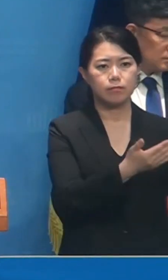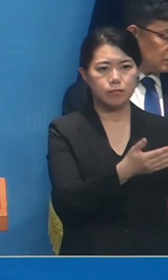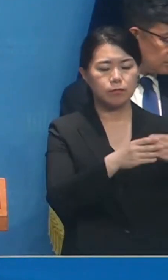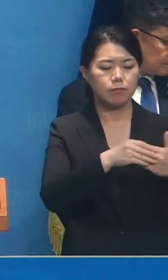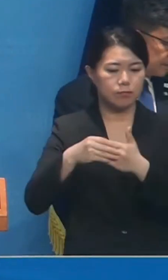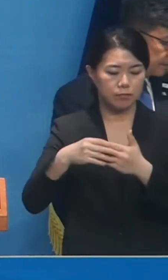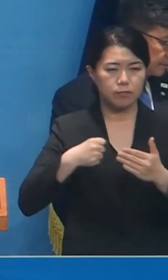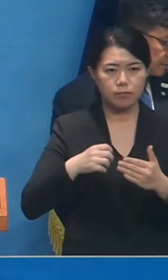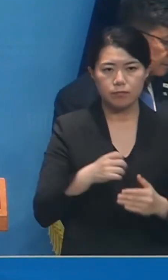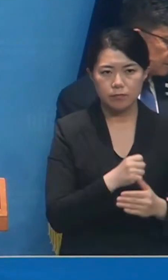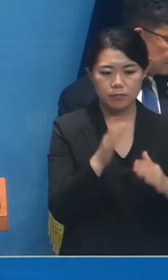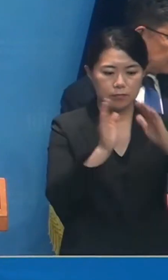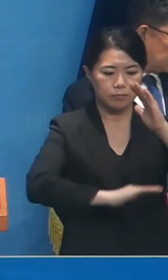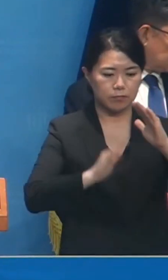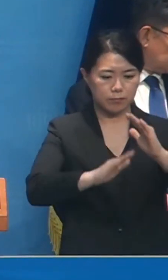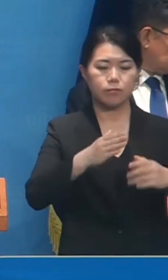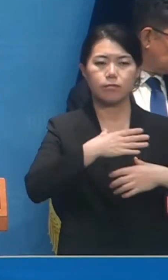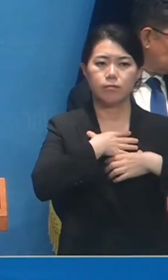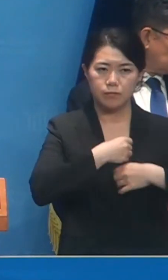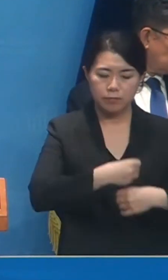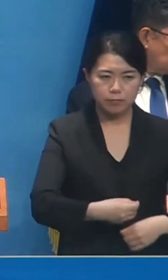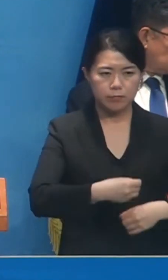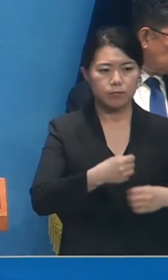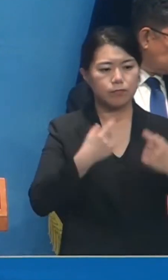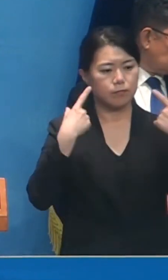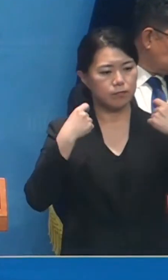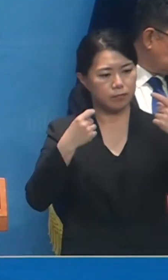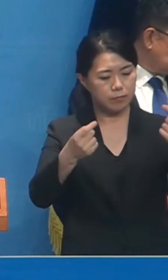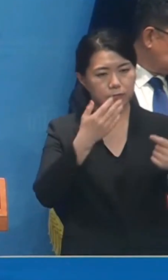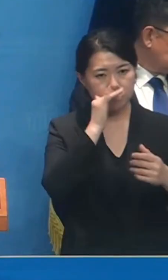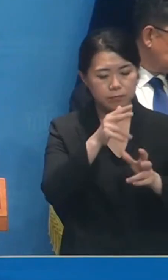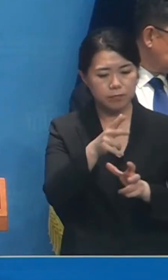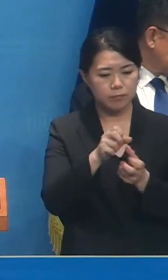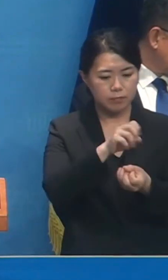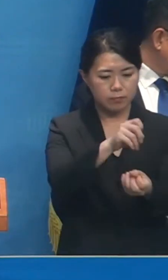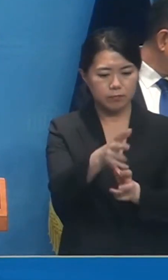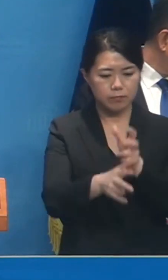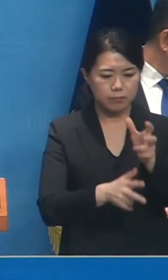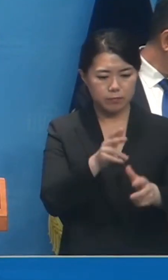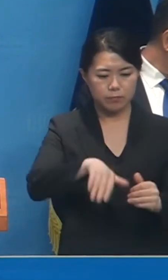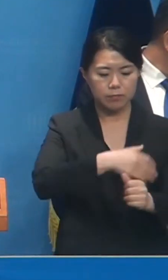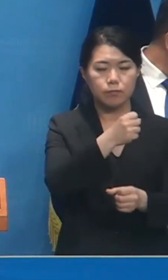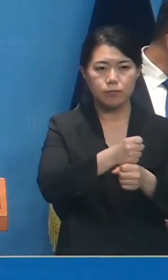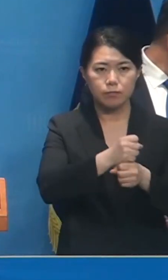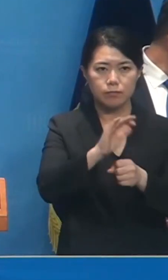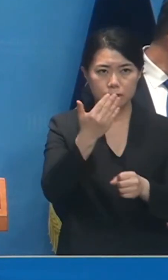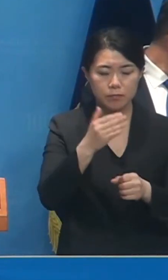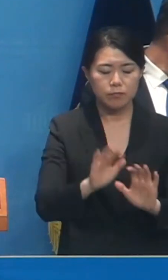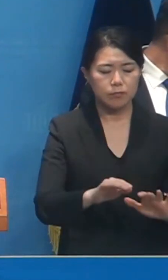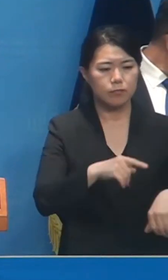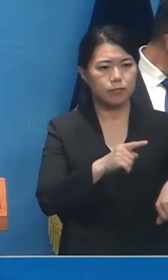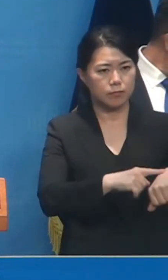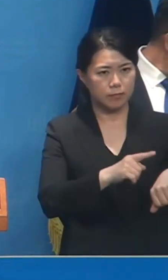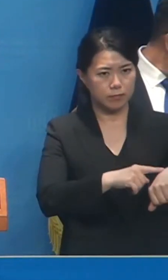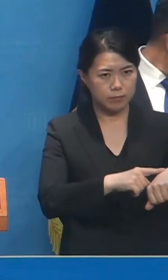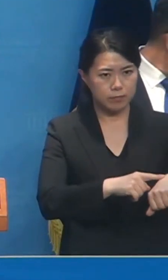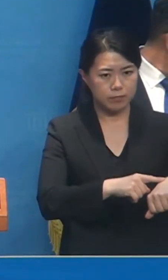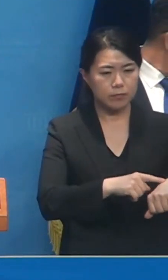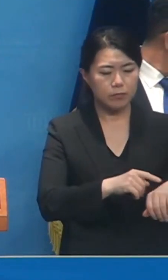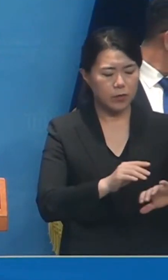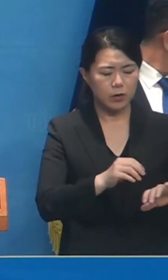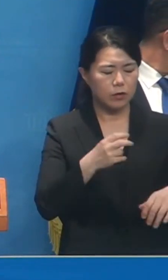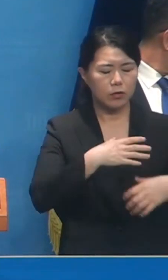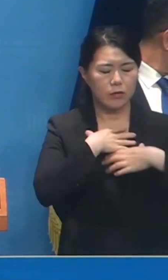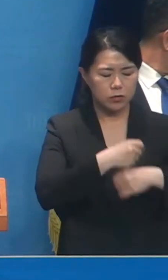아래 공정하고 안전하며 지속 가능한 택배 산업 환경이 조성되어 택배 종사자들은